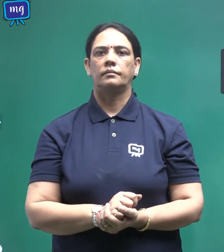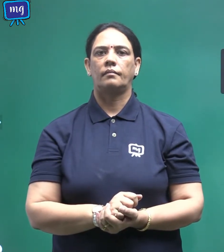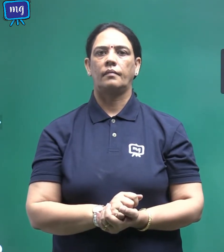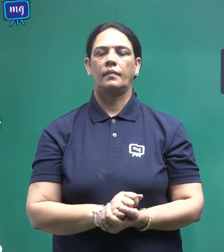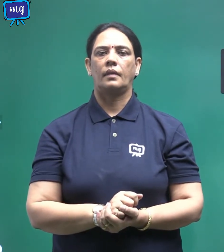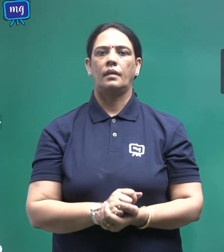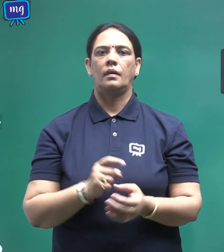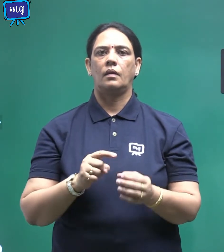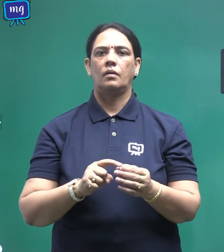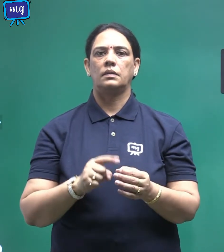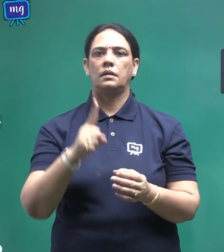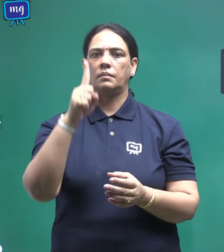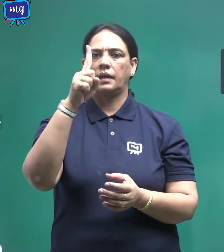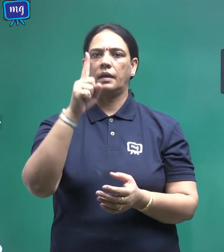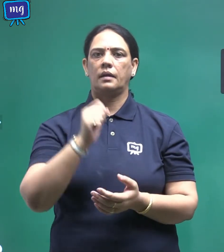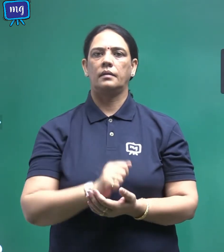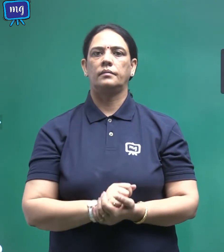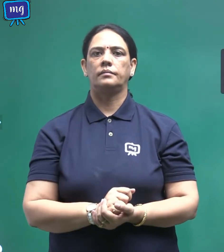प्रश्न नंबर 1,